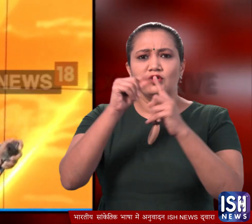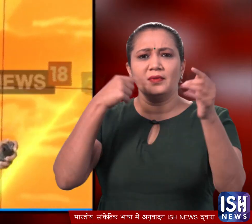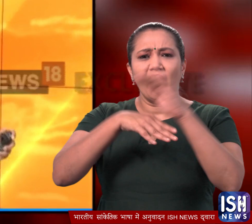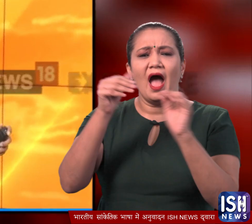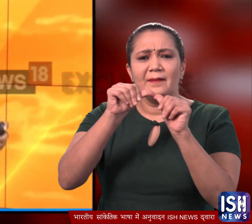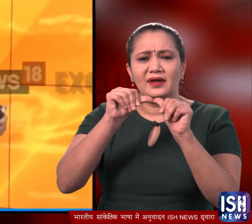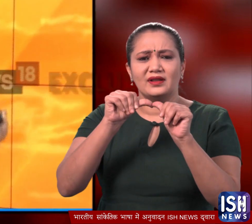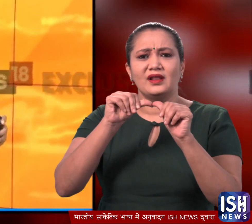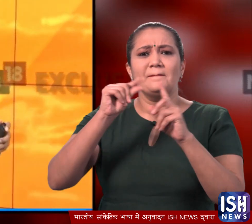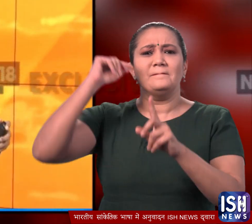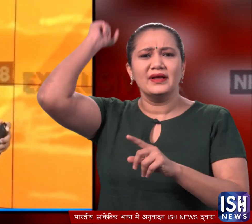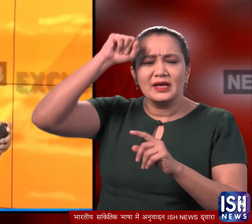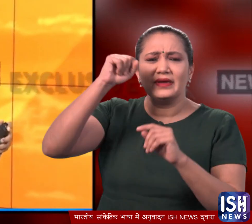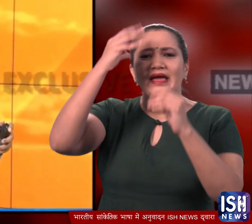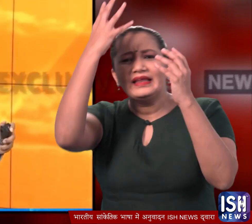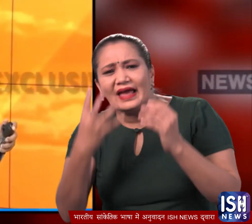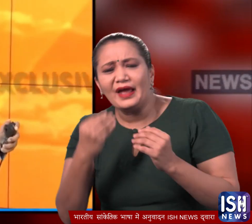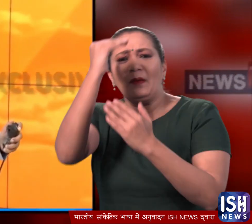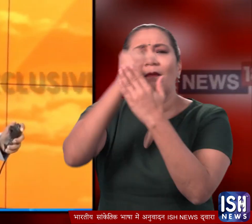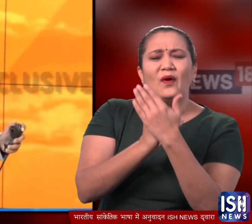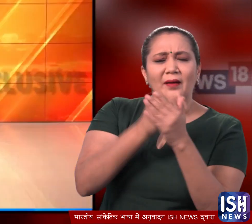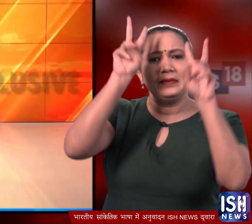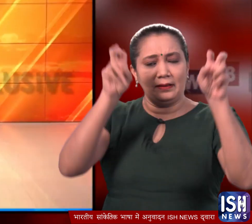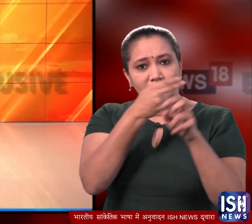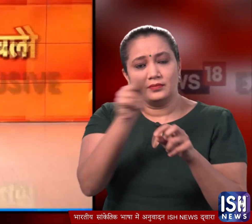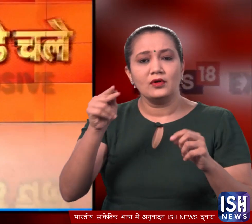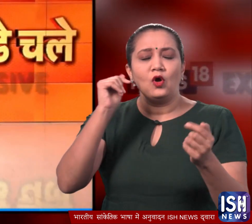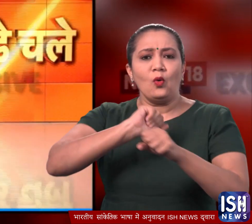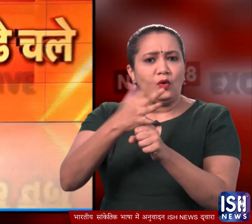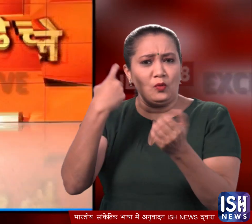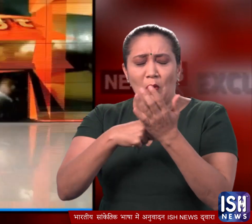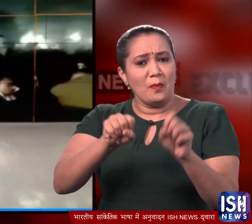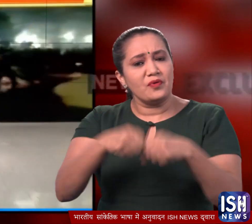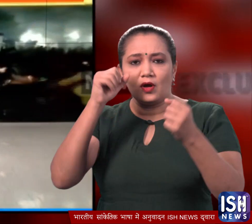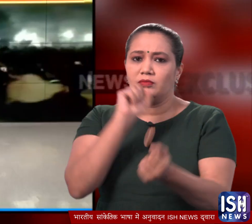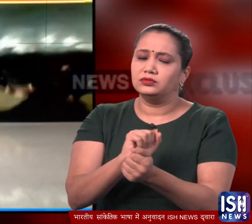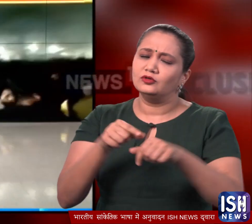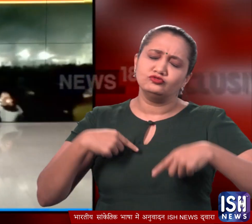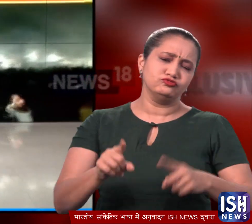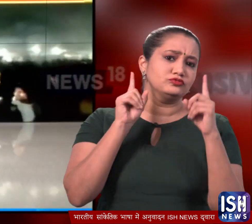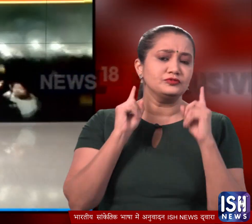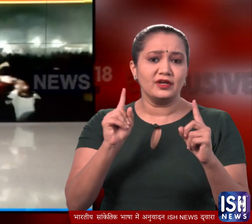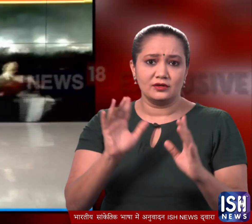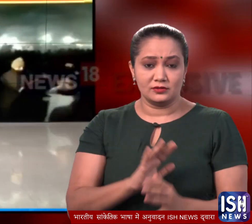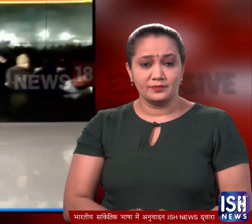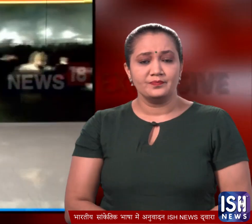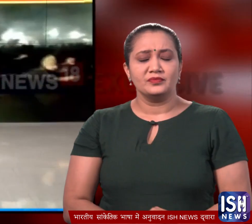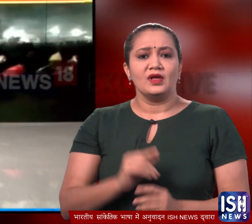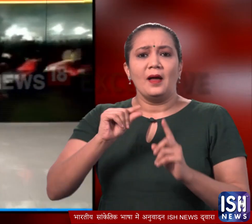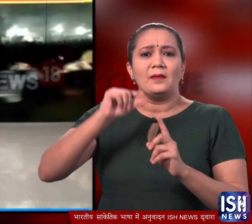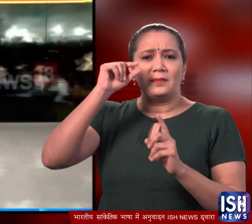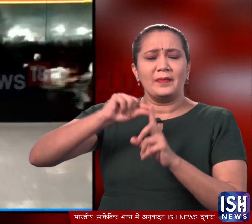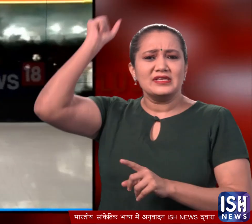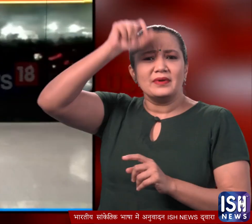यूपी के अलीगढ़ में पंजाबी नाइट कार्यक्रम में कोरोना से बचाव के नियम टूटने लगे तो पुलिस सख्ती करने को मजबूर हो गई। असल में पंजाबी